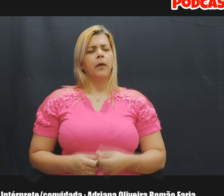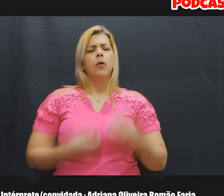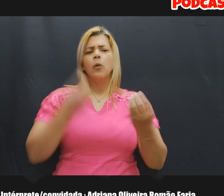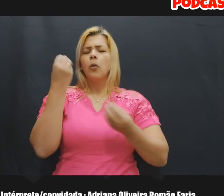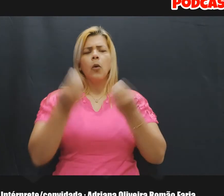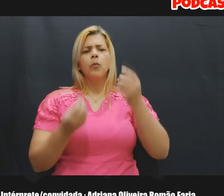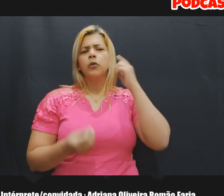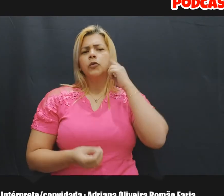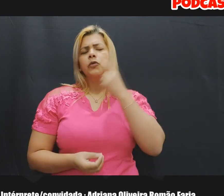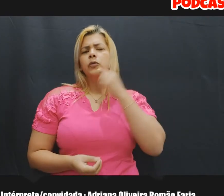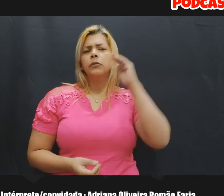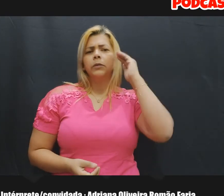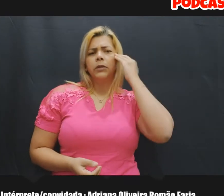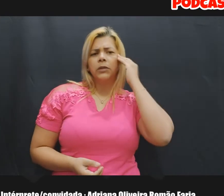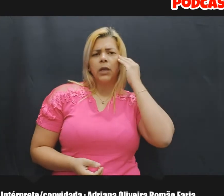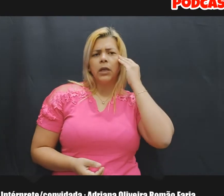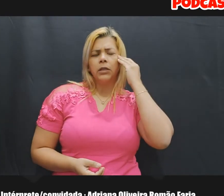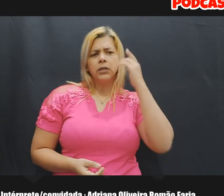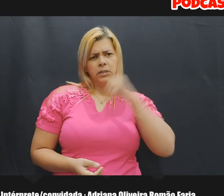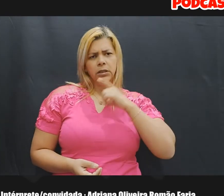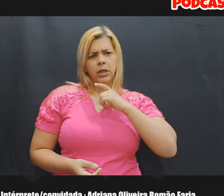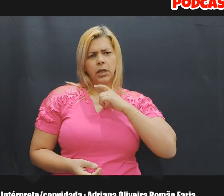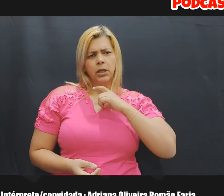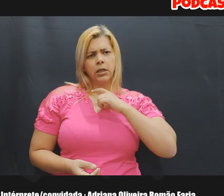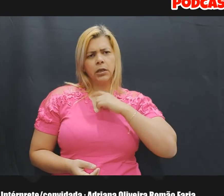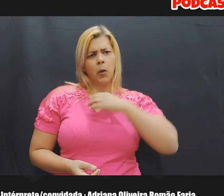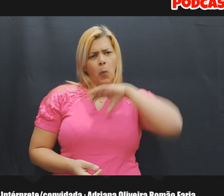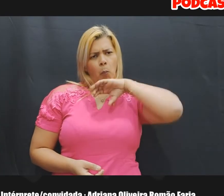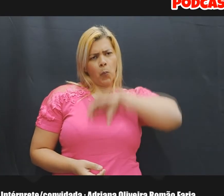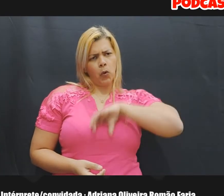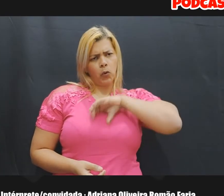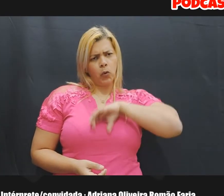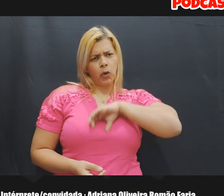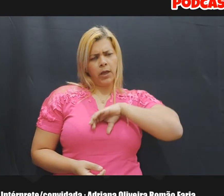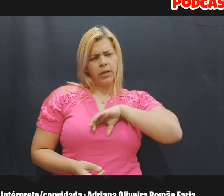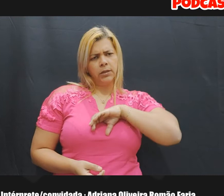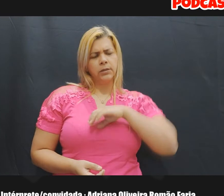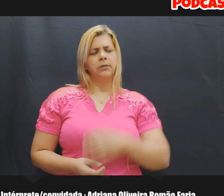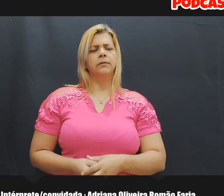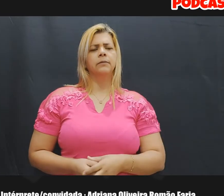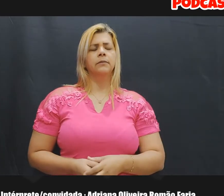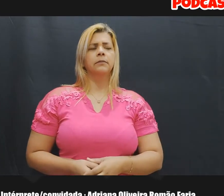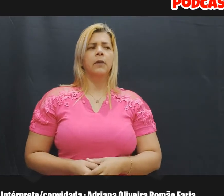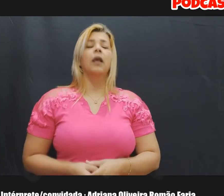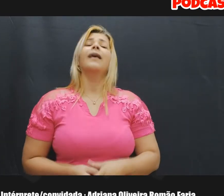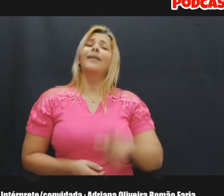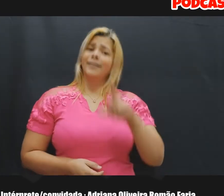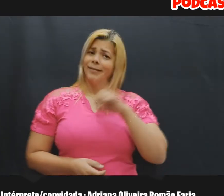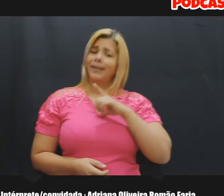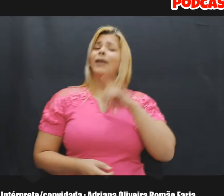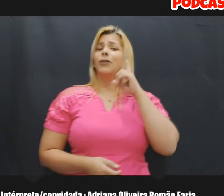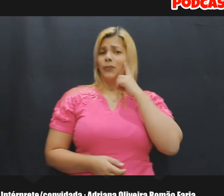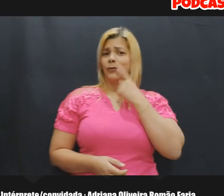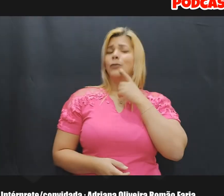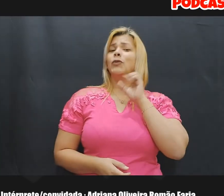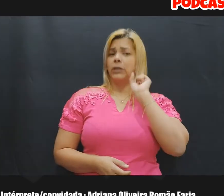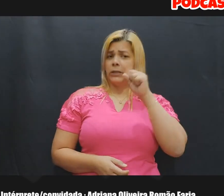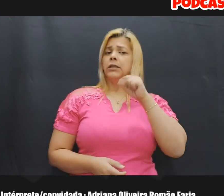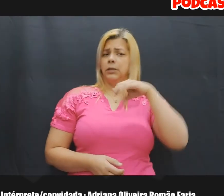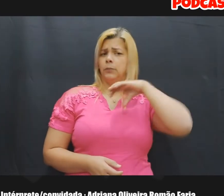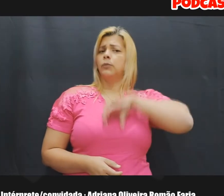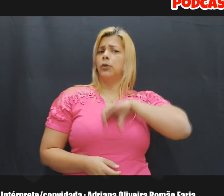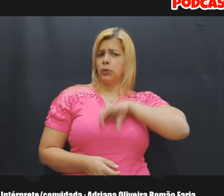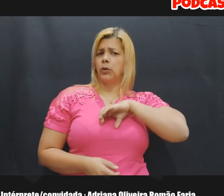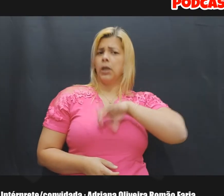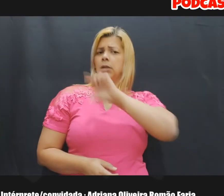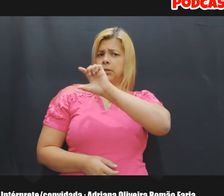entender o idioma português. O surdo entende o português, professora? Alguns surdos, sim, mas